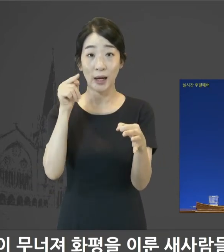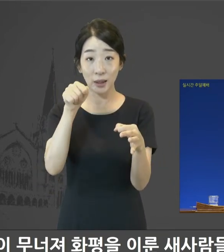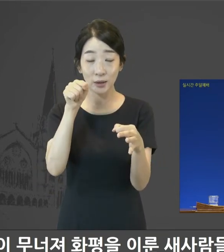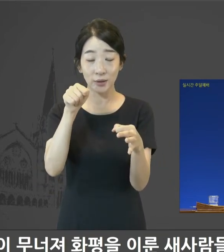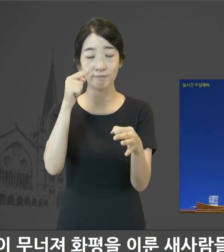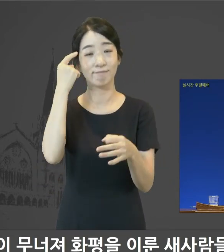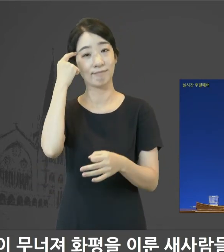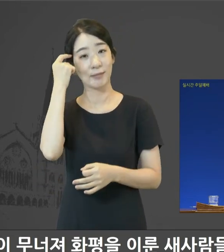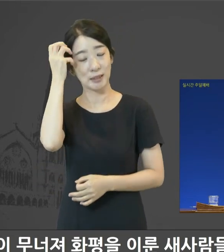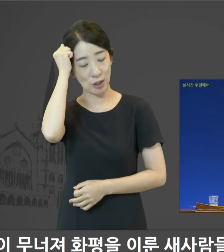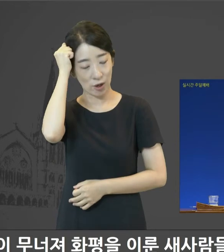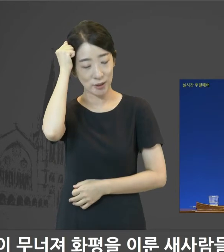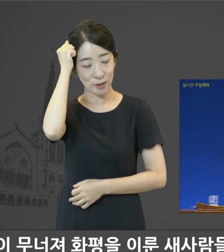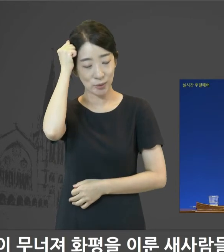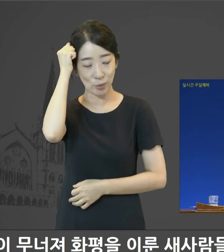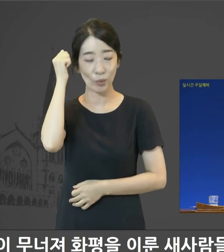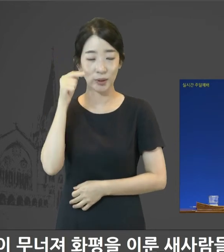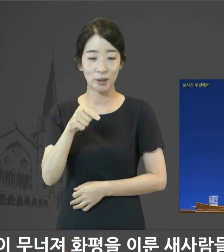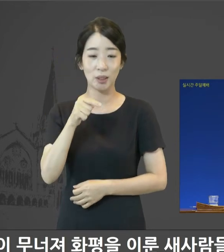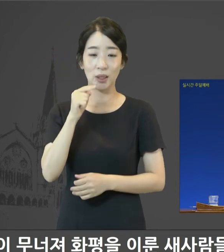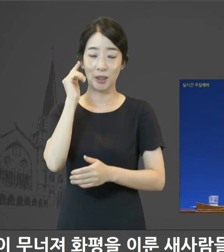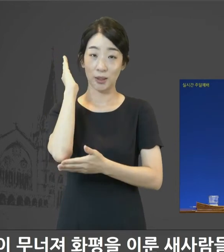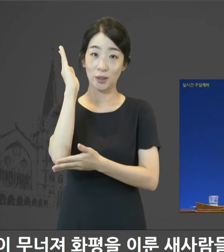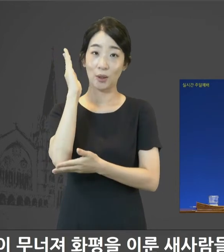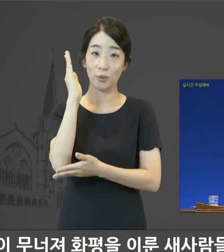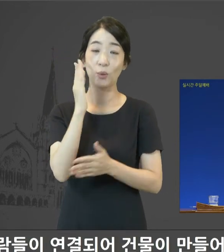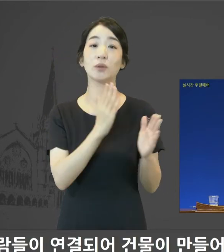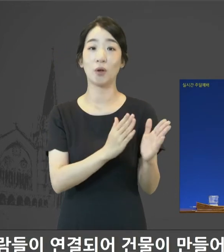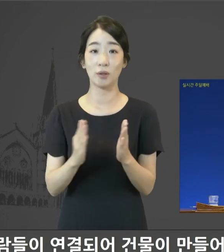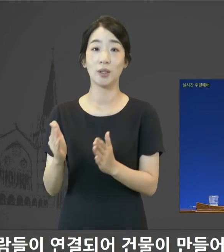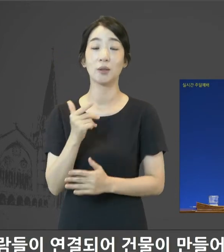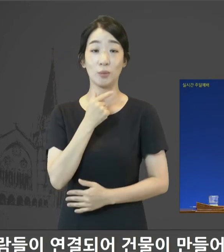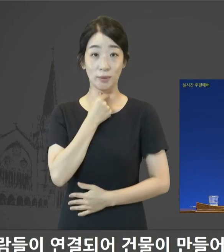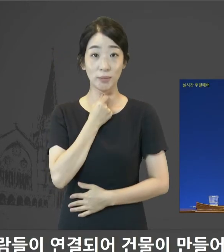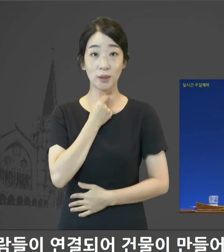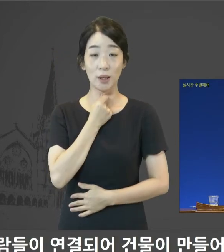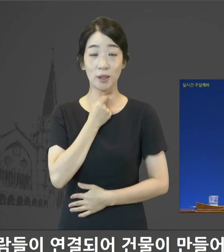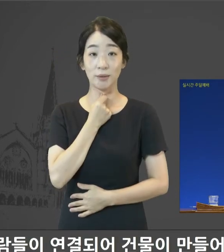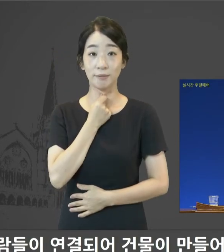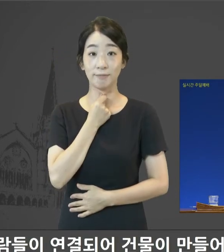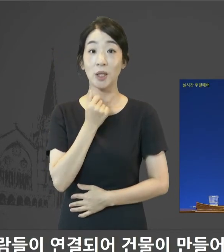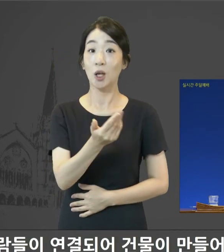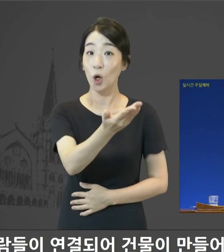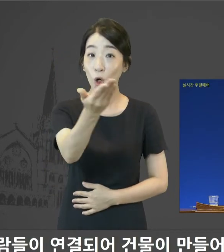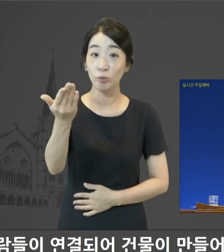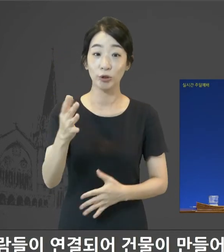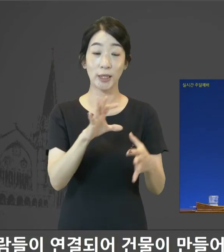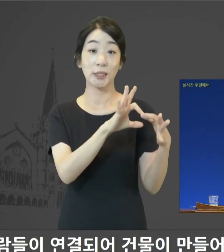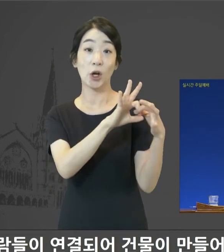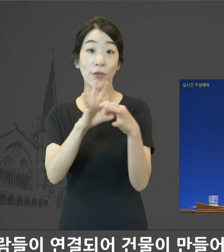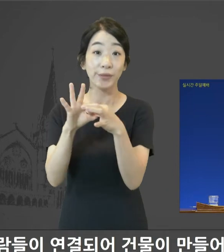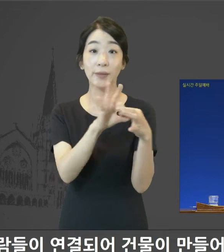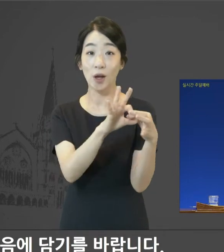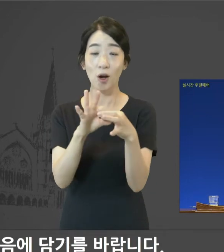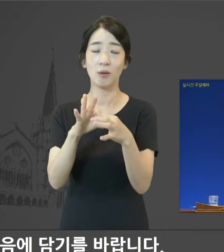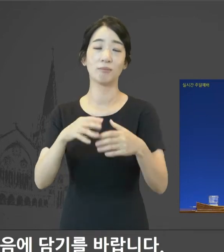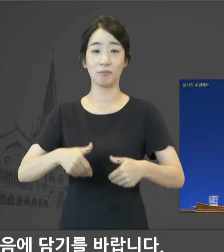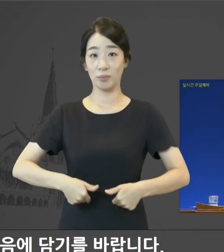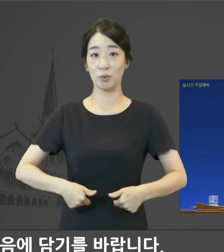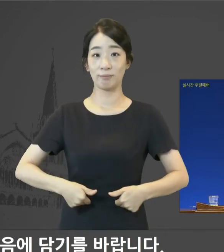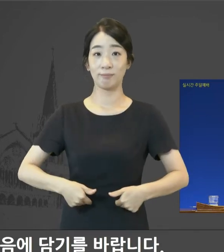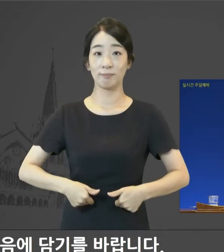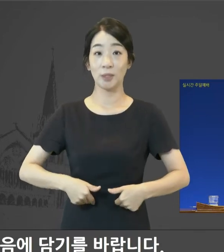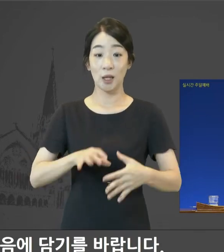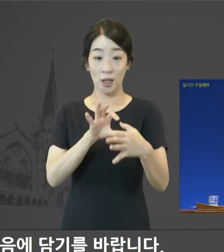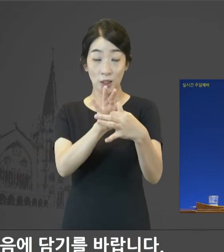담고 오늘 이 설교를 정리했으면 좋겠습니다. 여러분, 연결되어져야 됩니다.